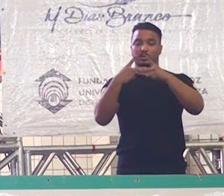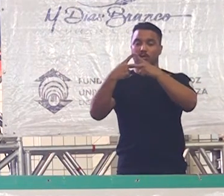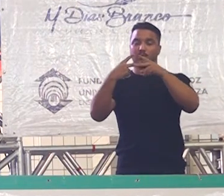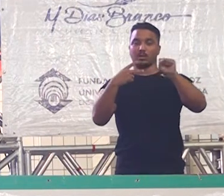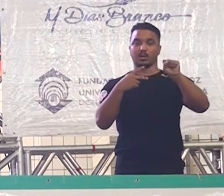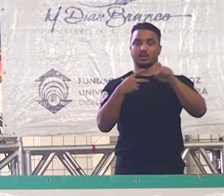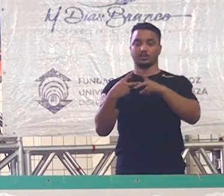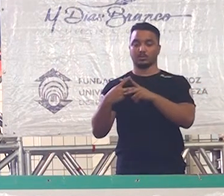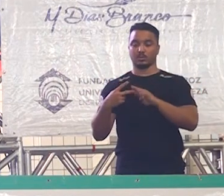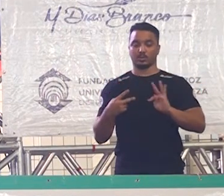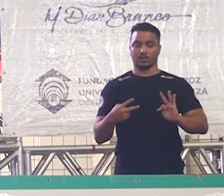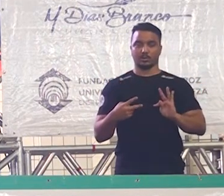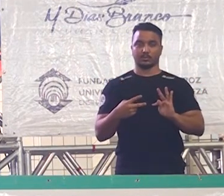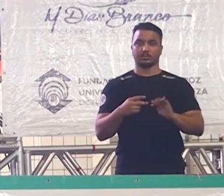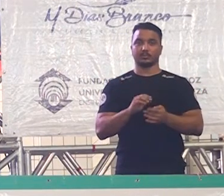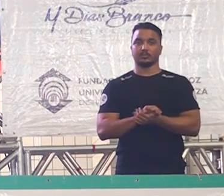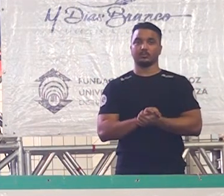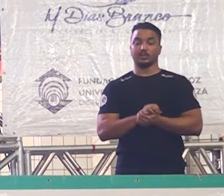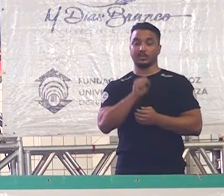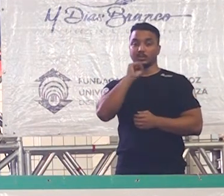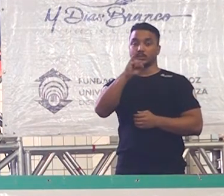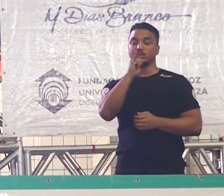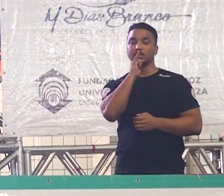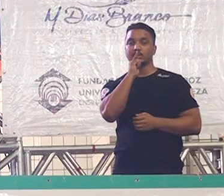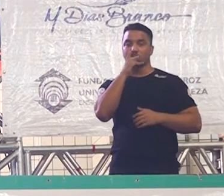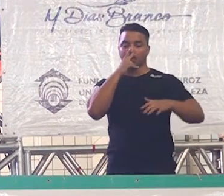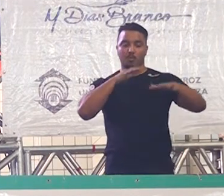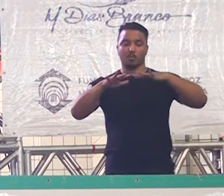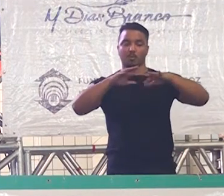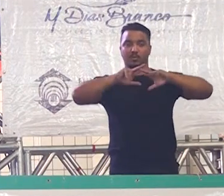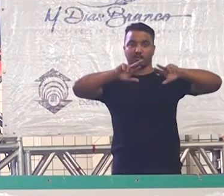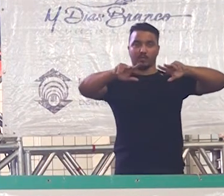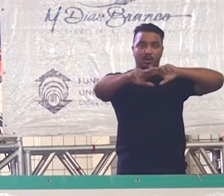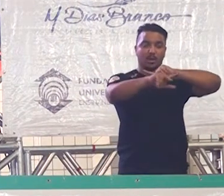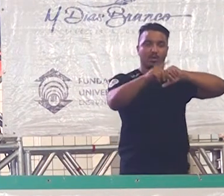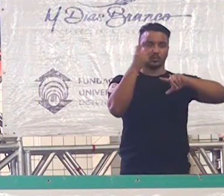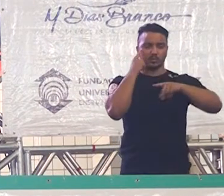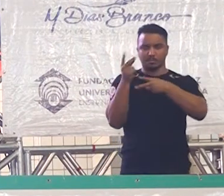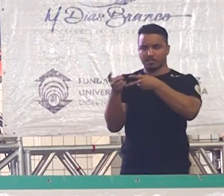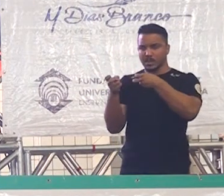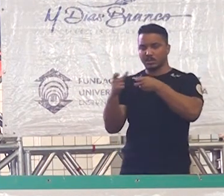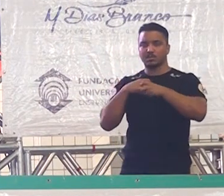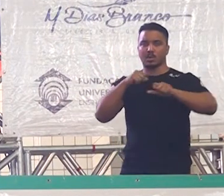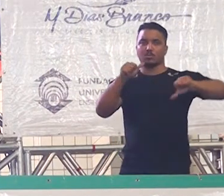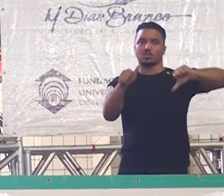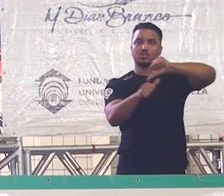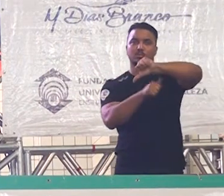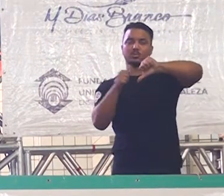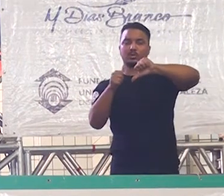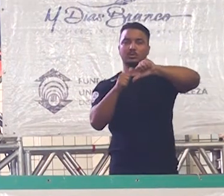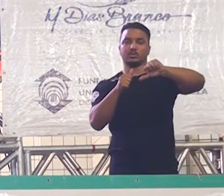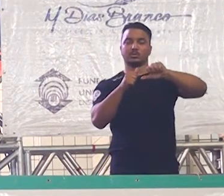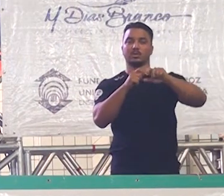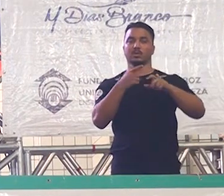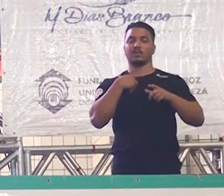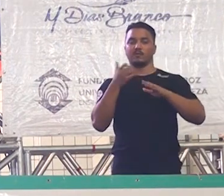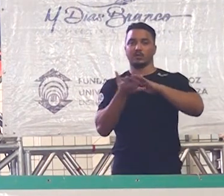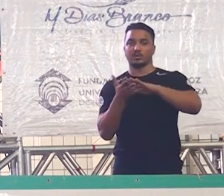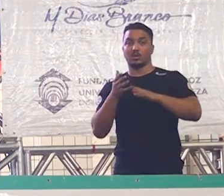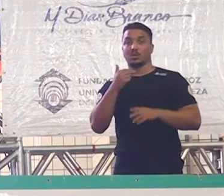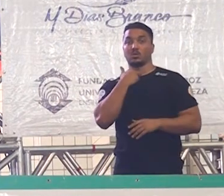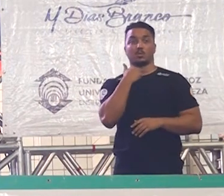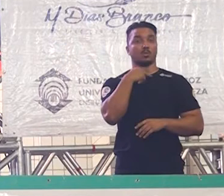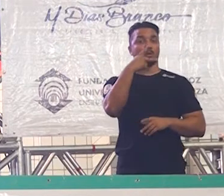sobre ΔT. Se ele citar que o movimento é variado, se você perceber que tem mudança de velocidade, não pode